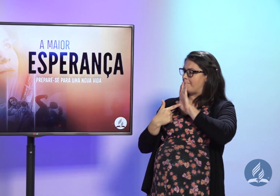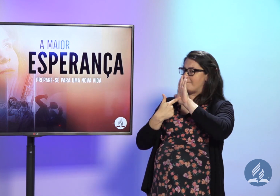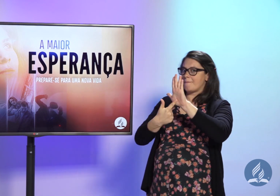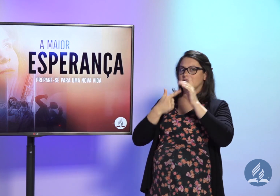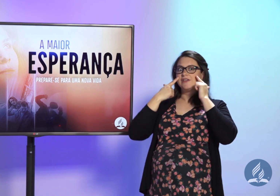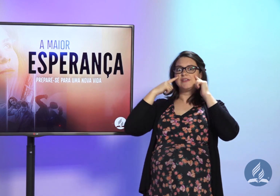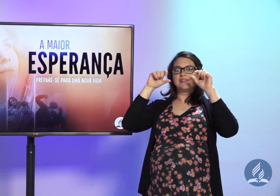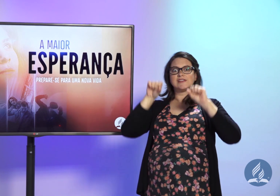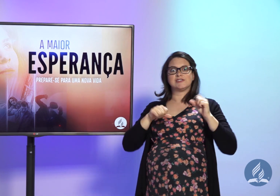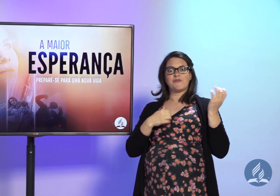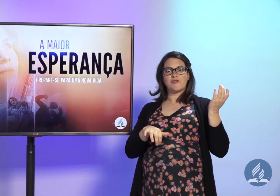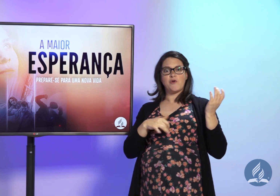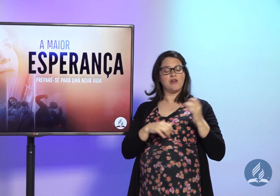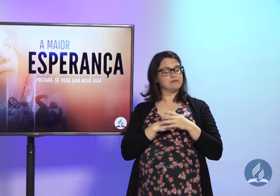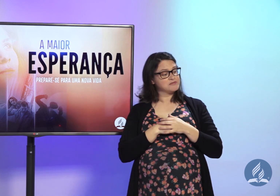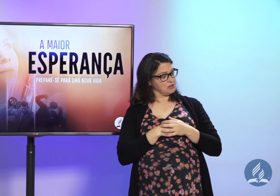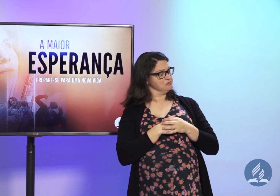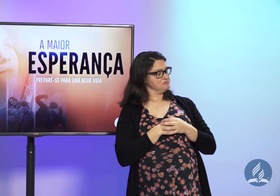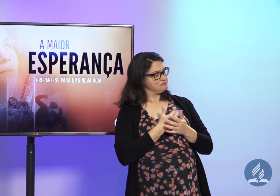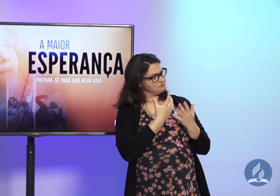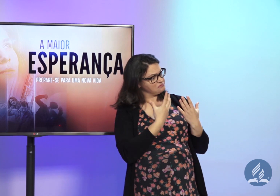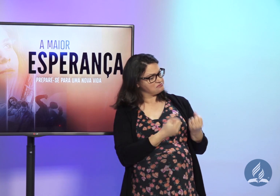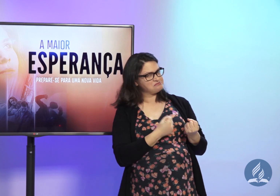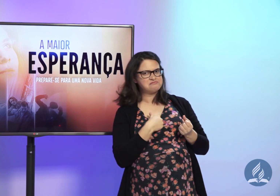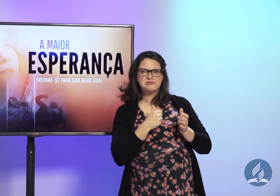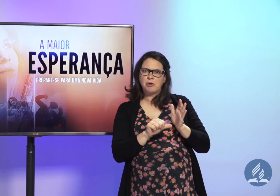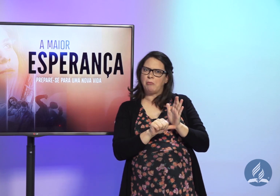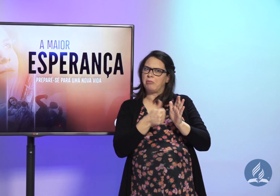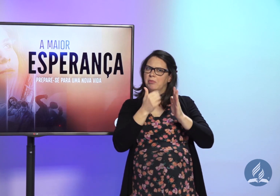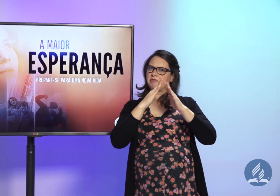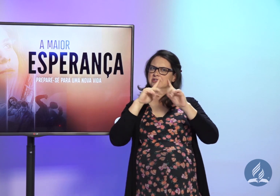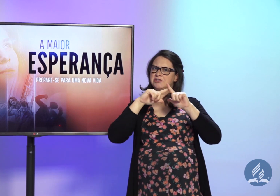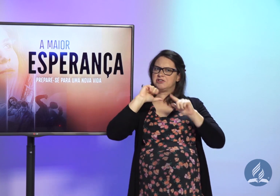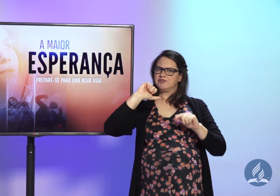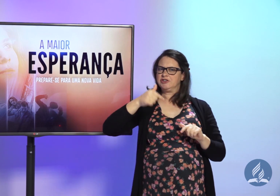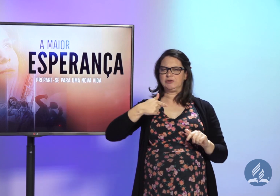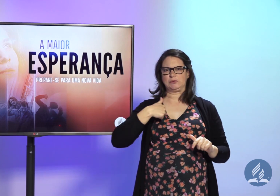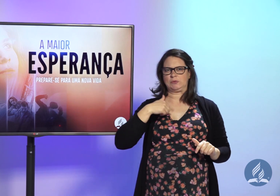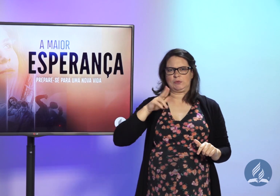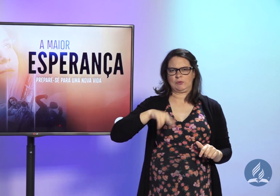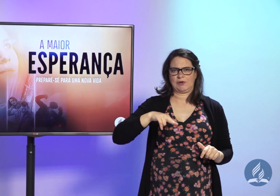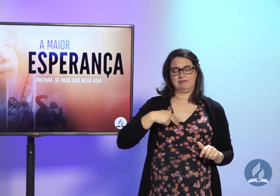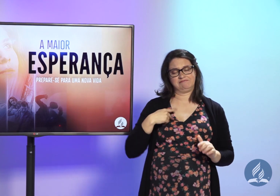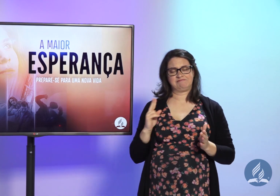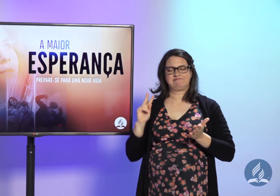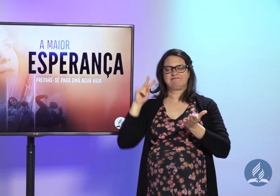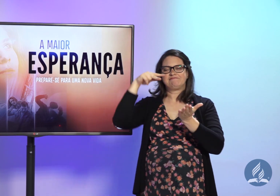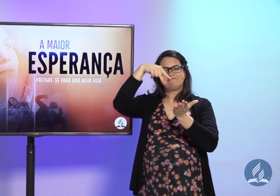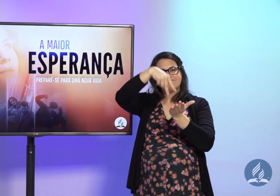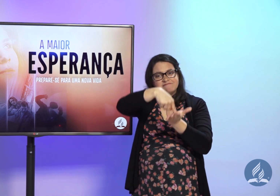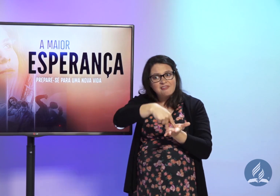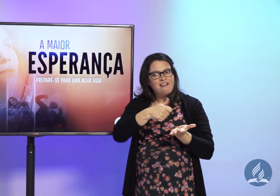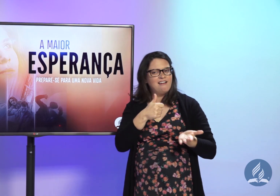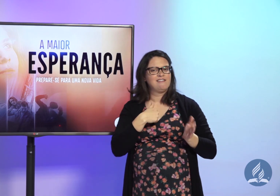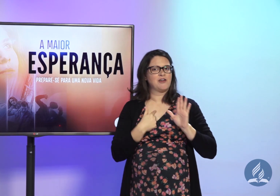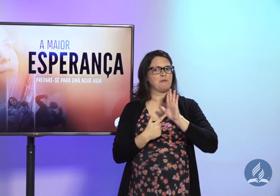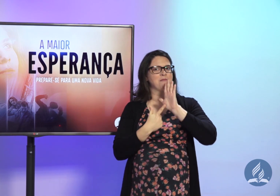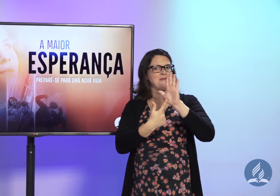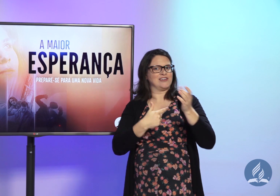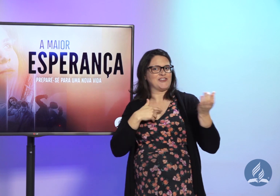foi convidado a fazer uma apresentação e contar o testemunho dele na igreja adventista. E ele achou aquilo interessante, porque ele nunca